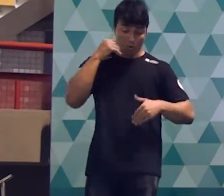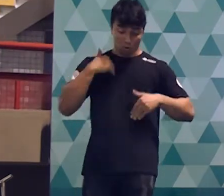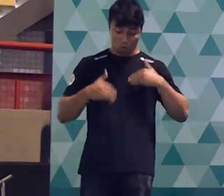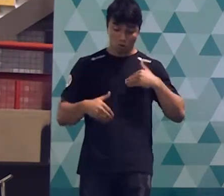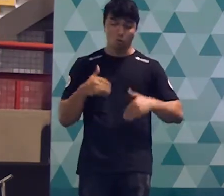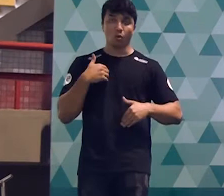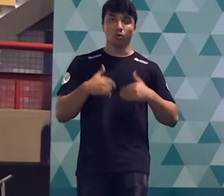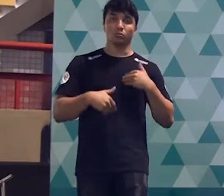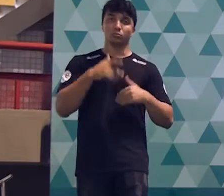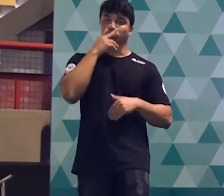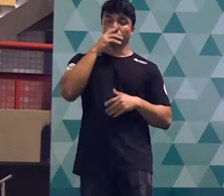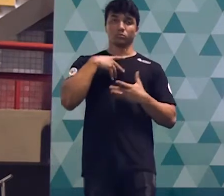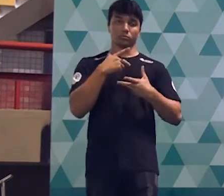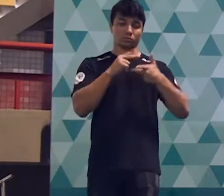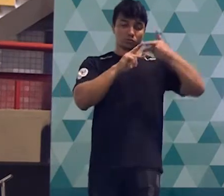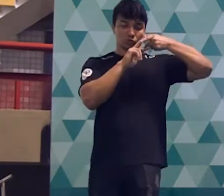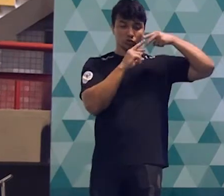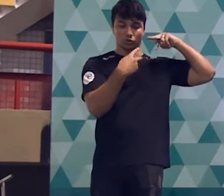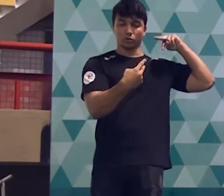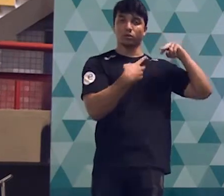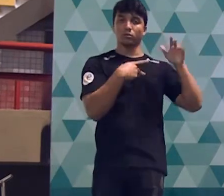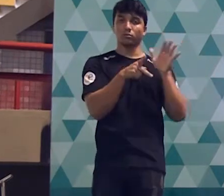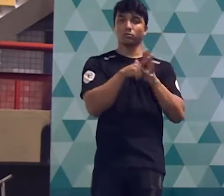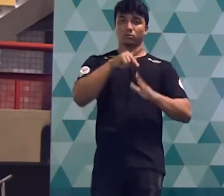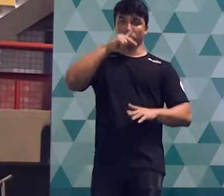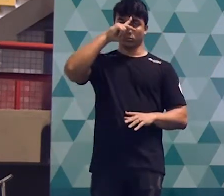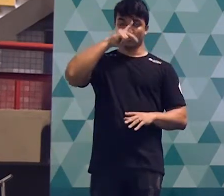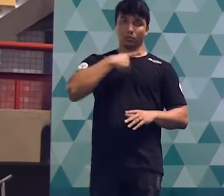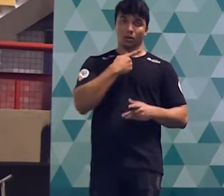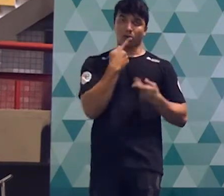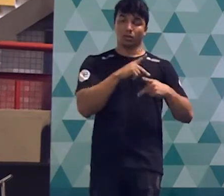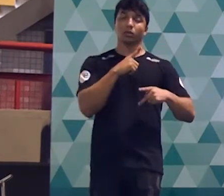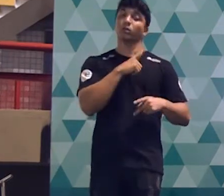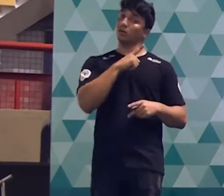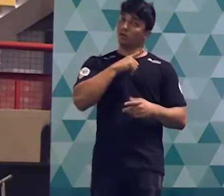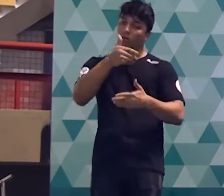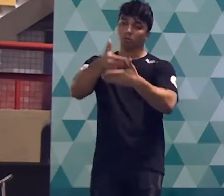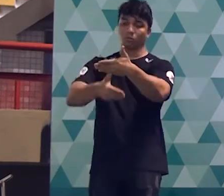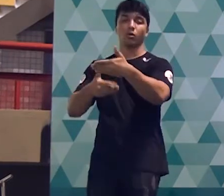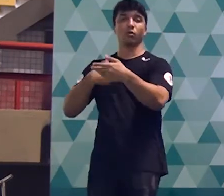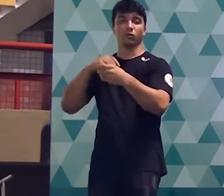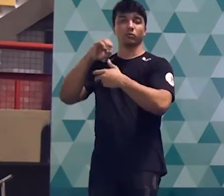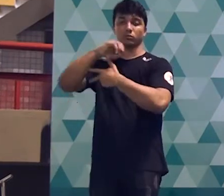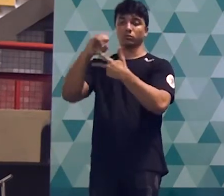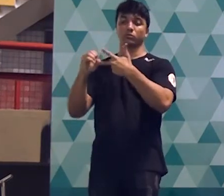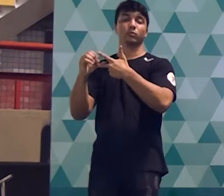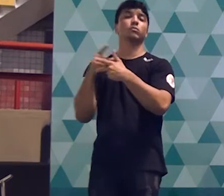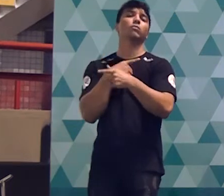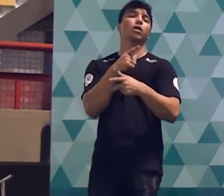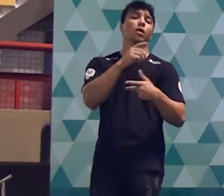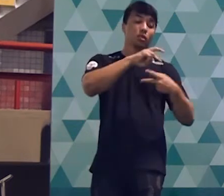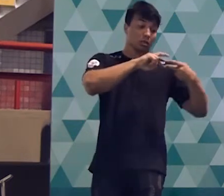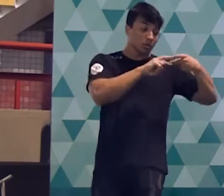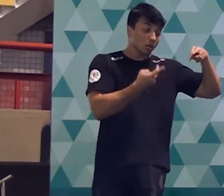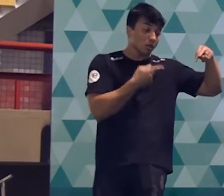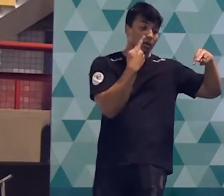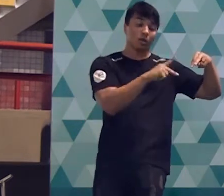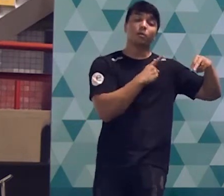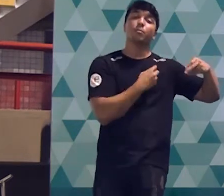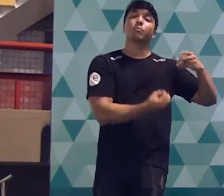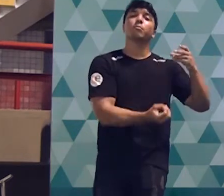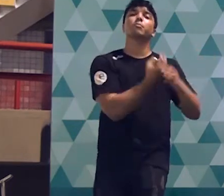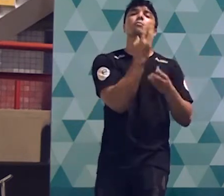a nossa bagagem genética, isso cai na prova do Enem, ela foi criada para exercer